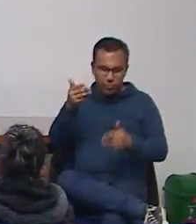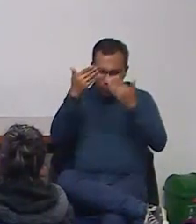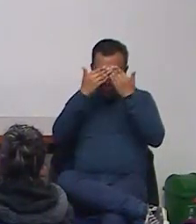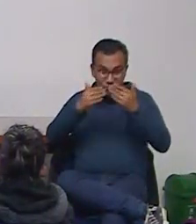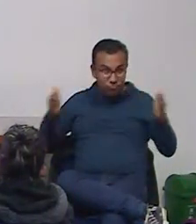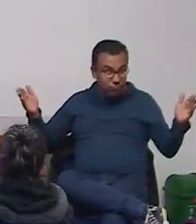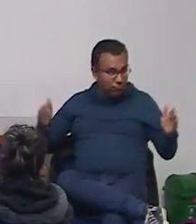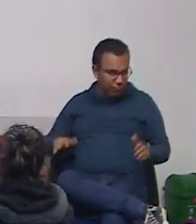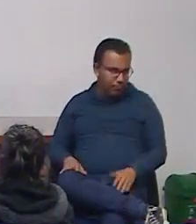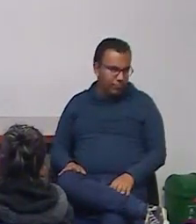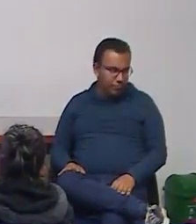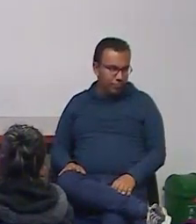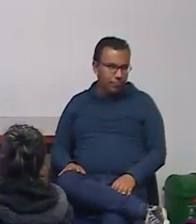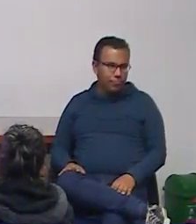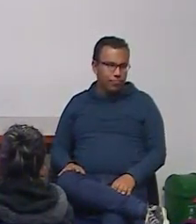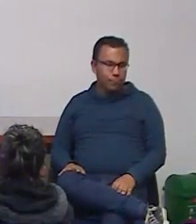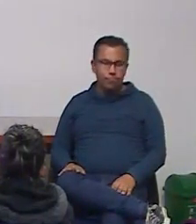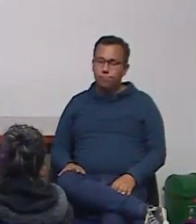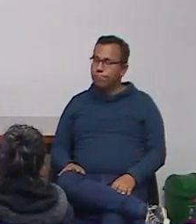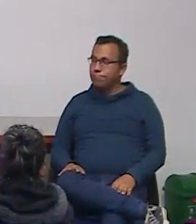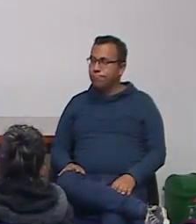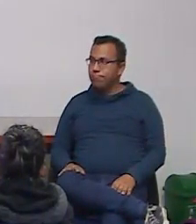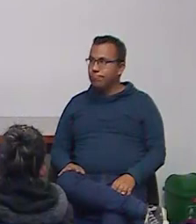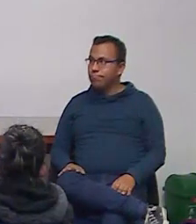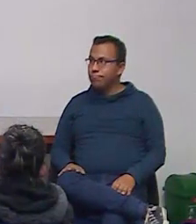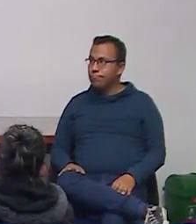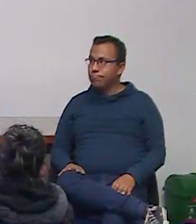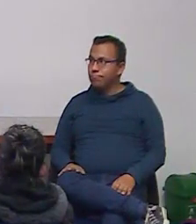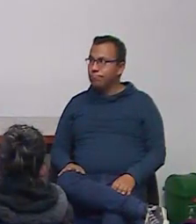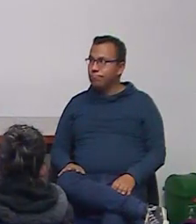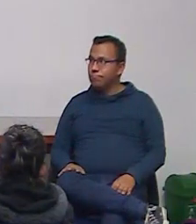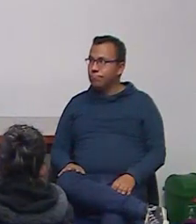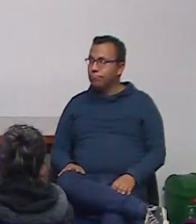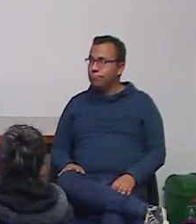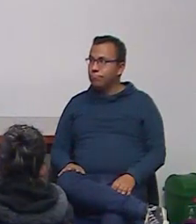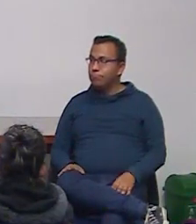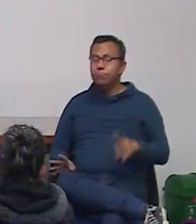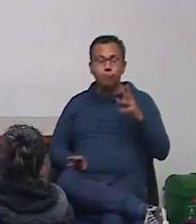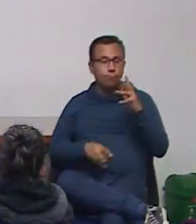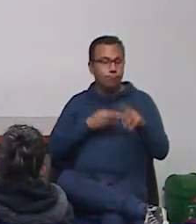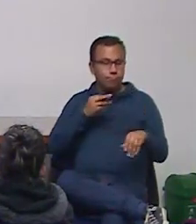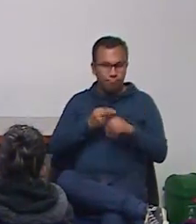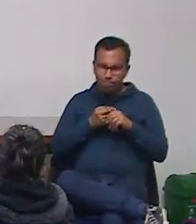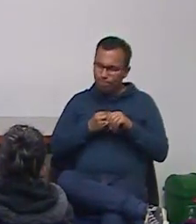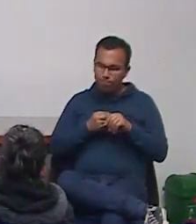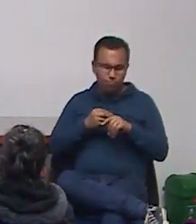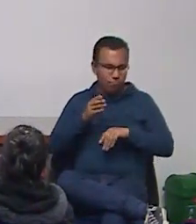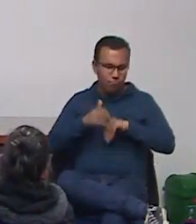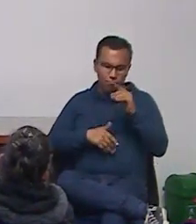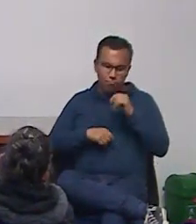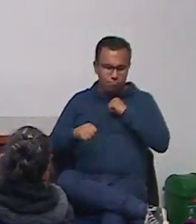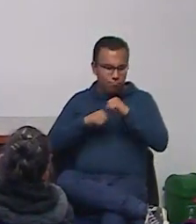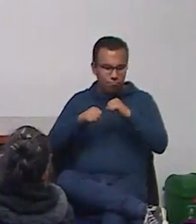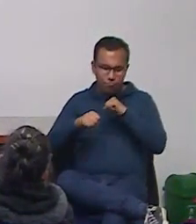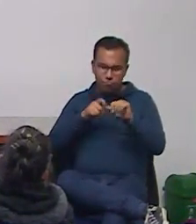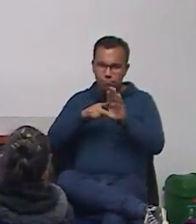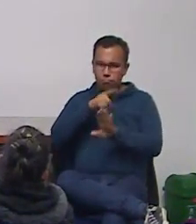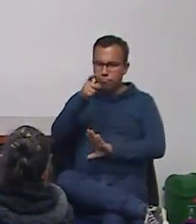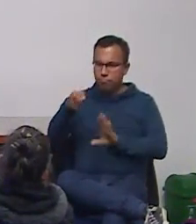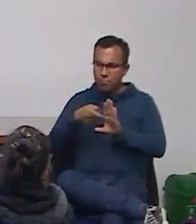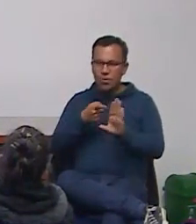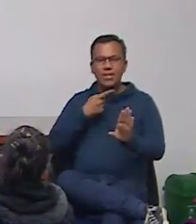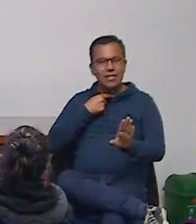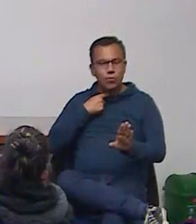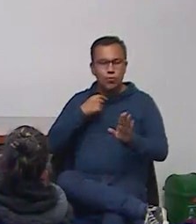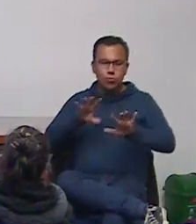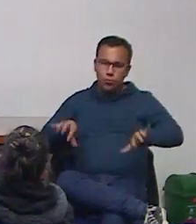ierta sí e ver absolutamente todo y enfocarse Digamos como en algo que que realmente les